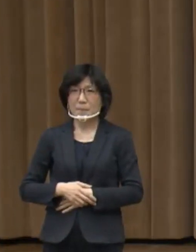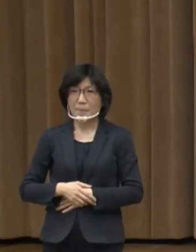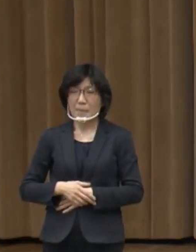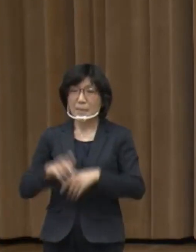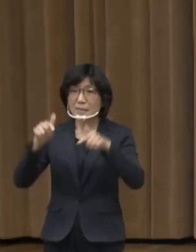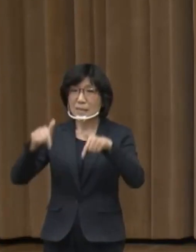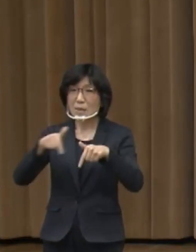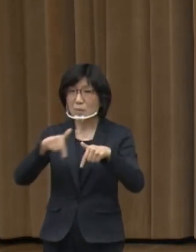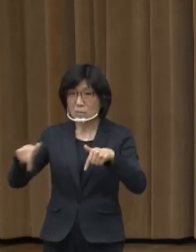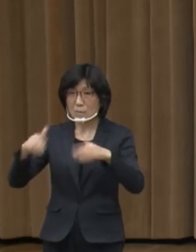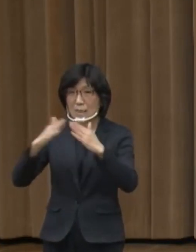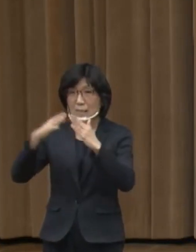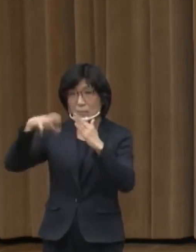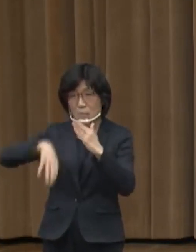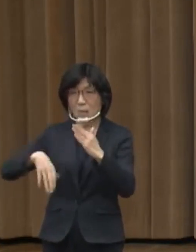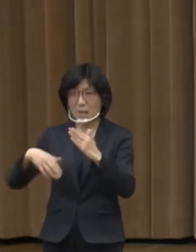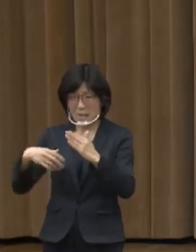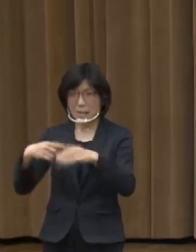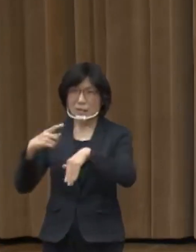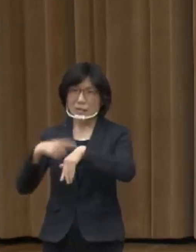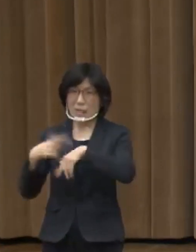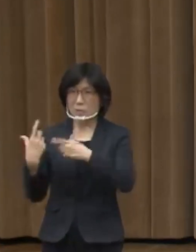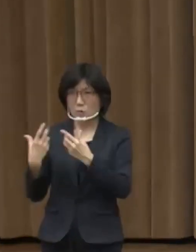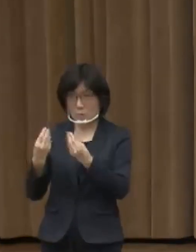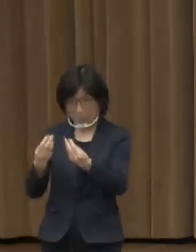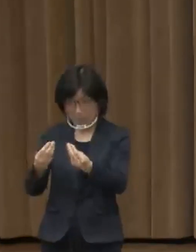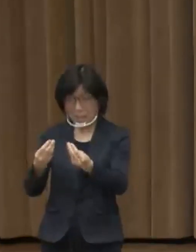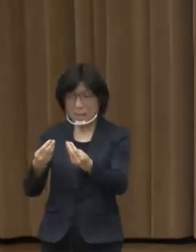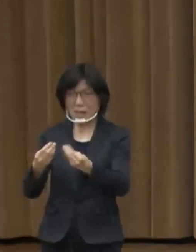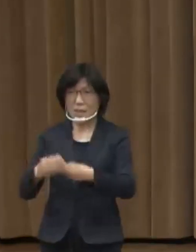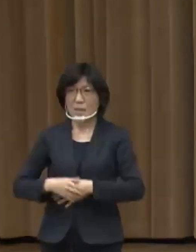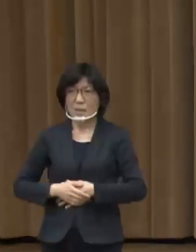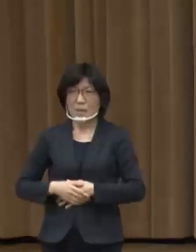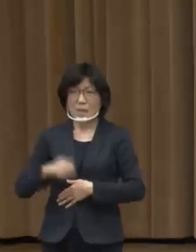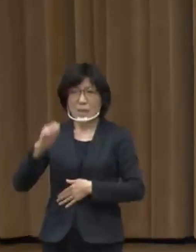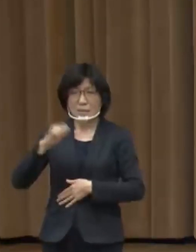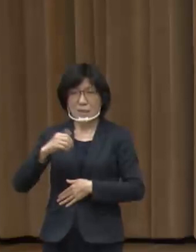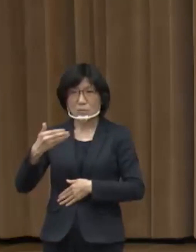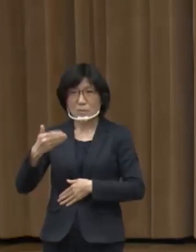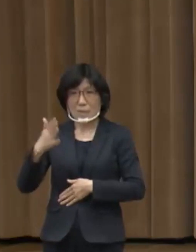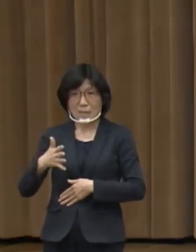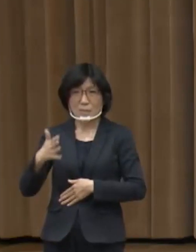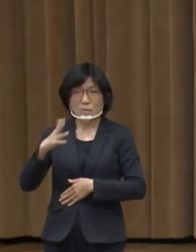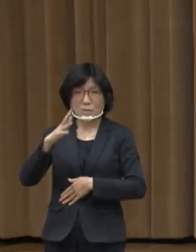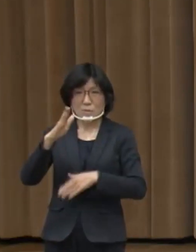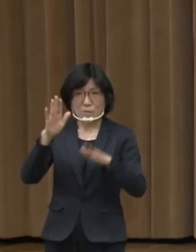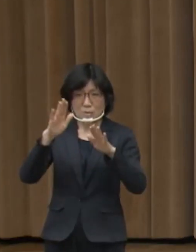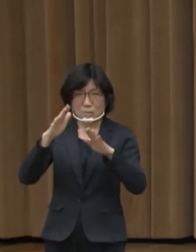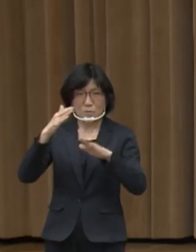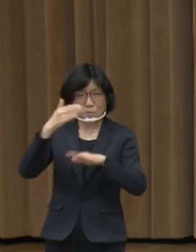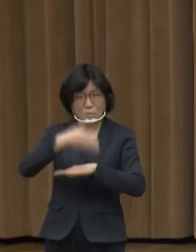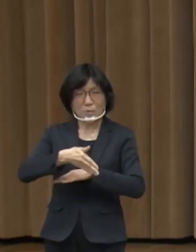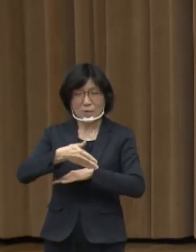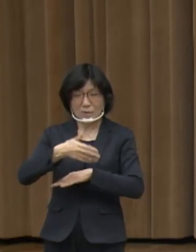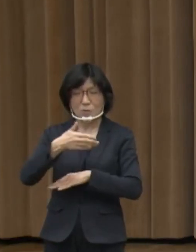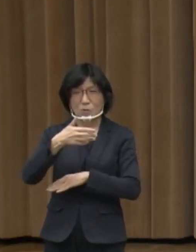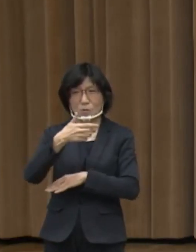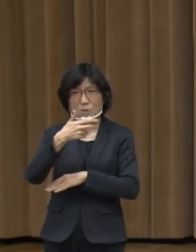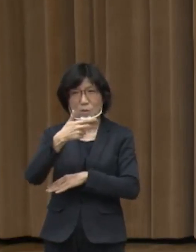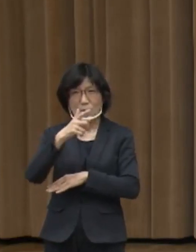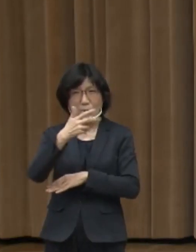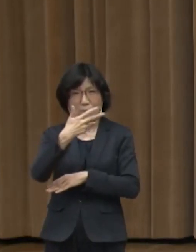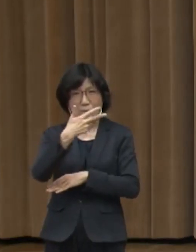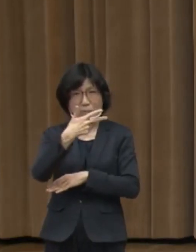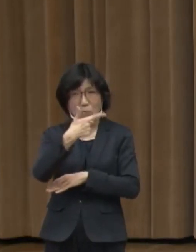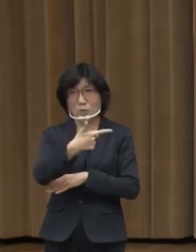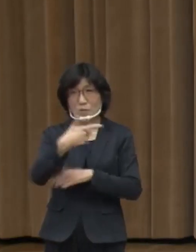更ございませんが、土日祝日は9時半から18時となっていますので、それぞれご注意をいただきたいと